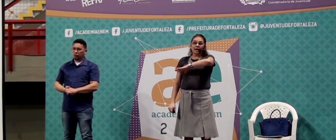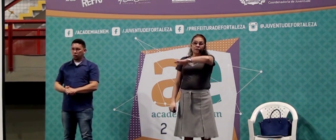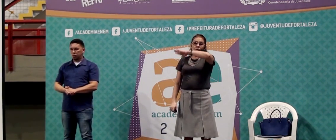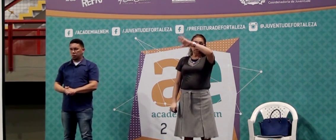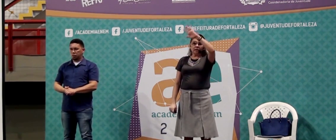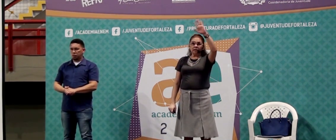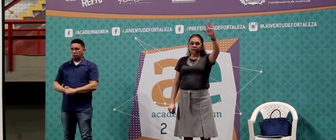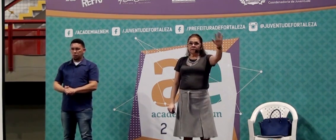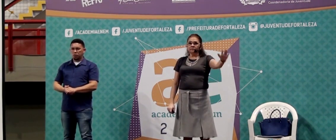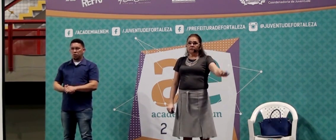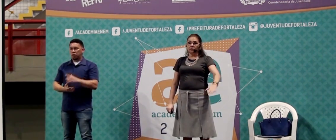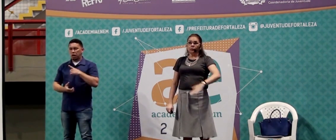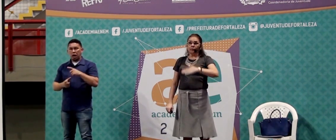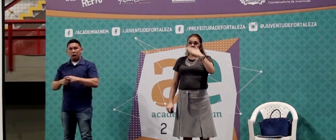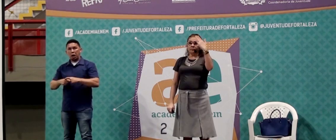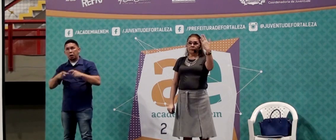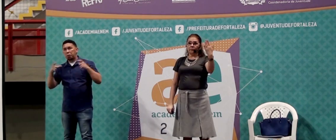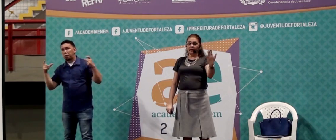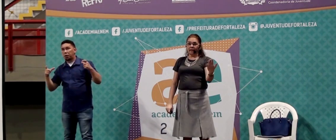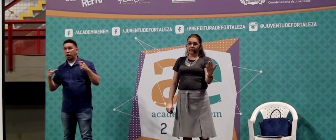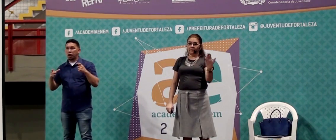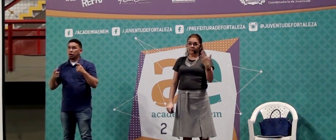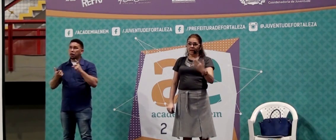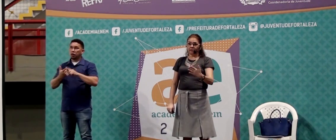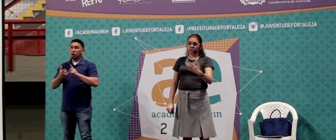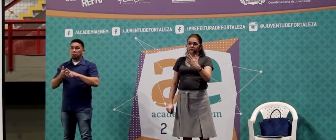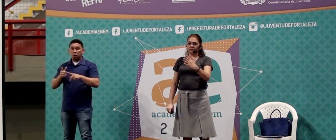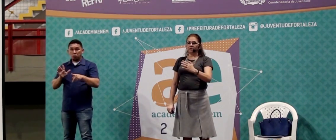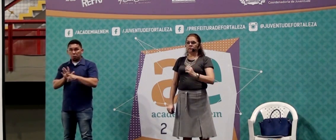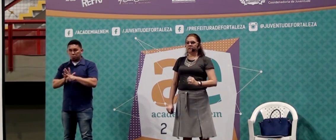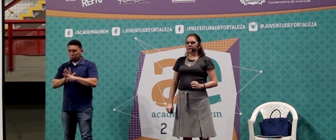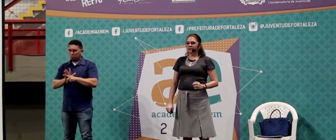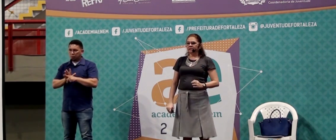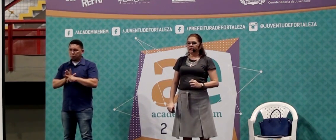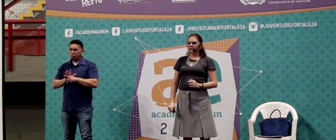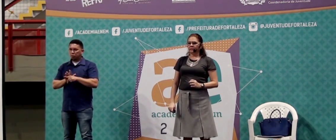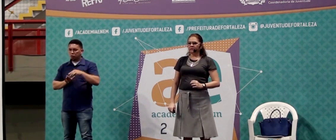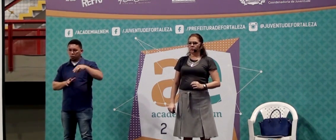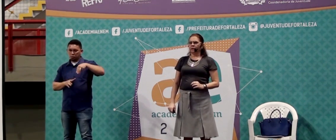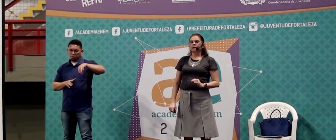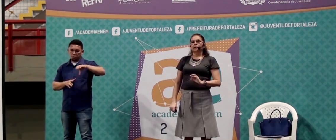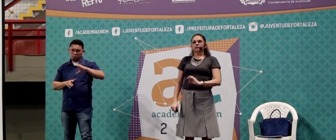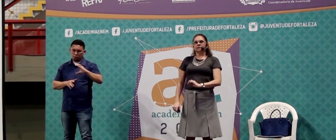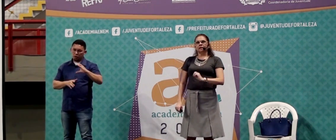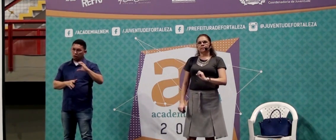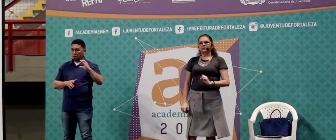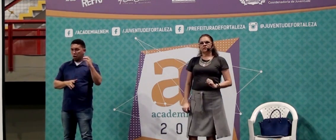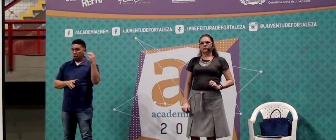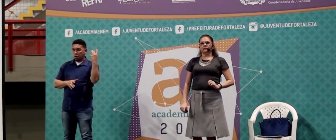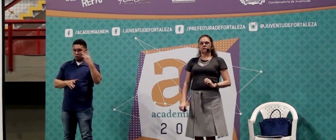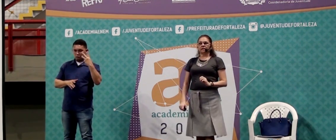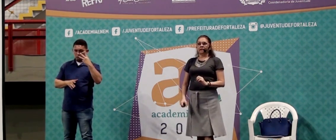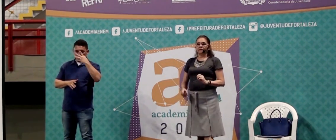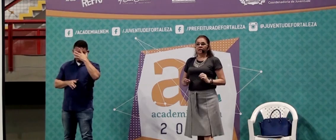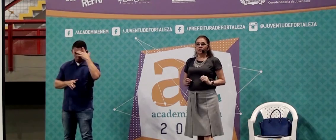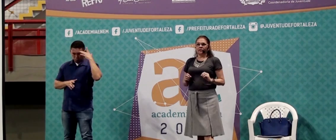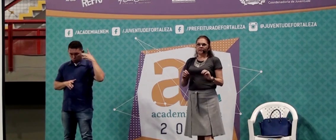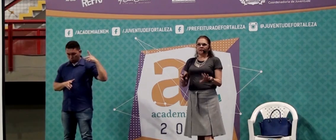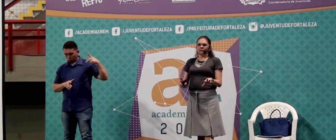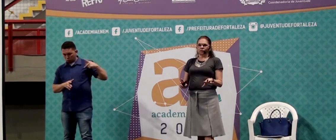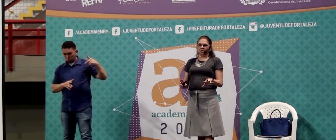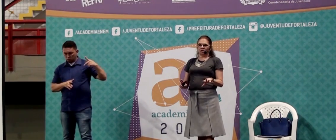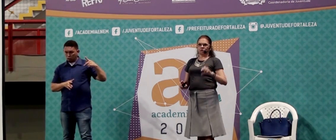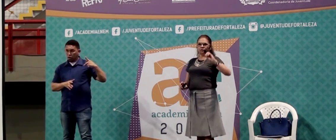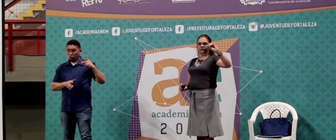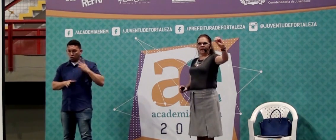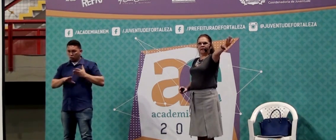a maioria e o próprio MEC pede que você use a terceira pessoa. Terceira pessoa é você não